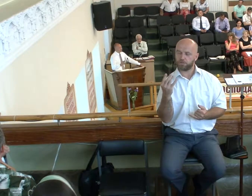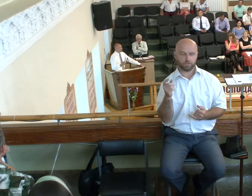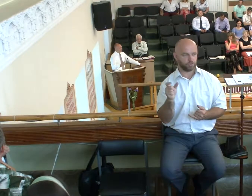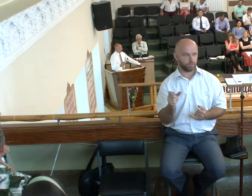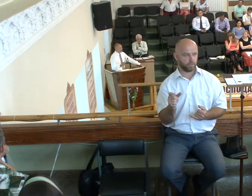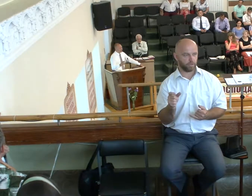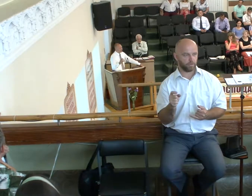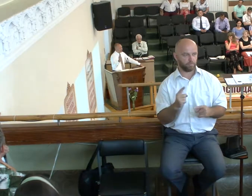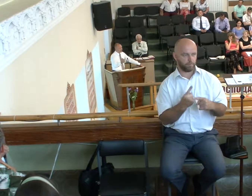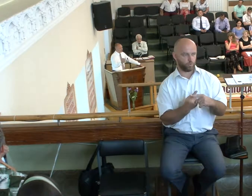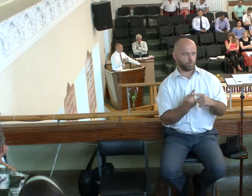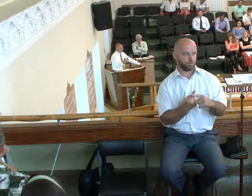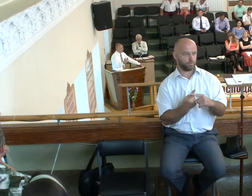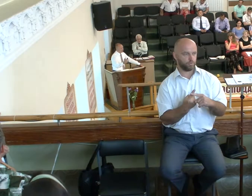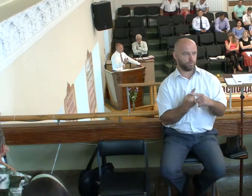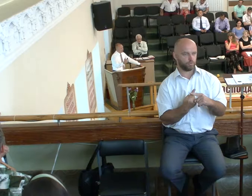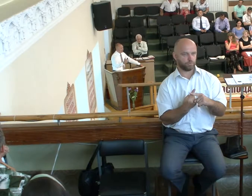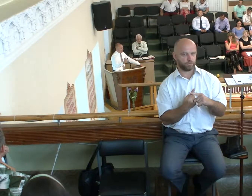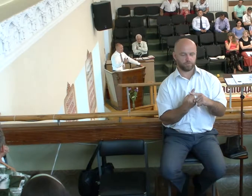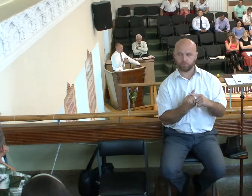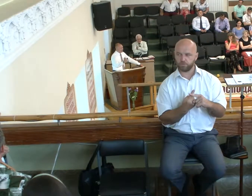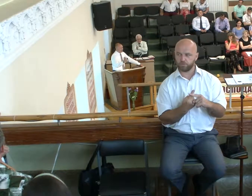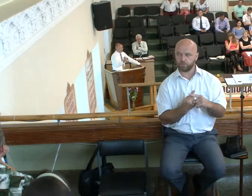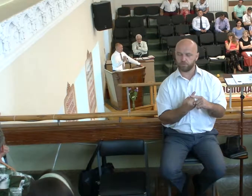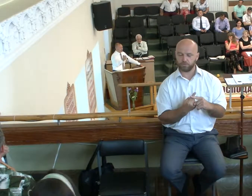анализов положительные. И положил трубку.